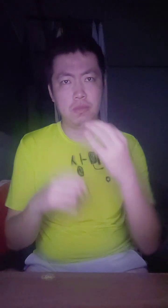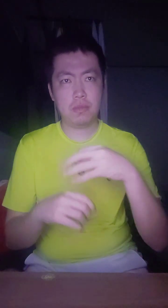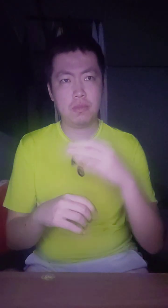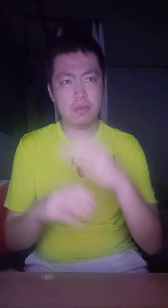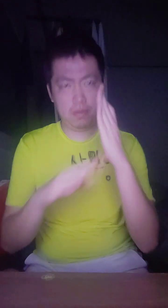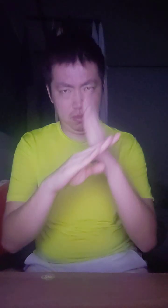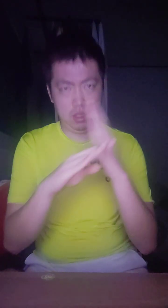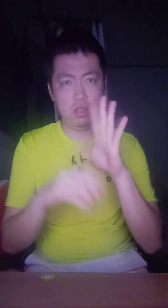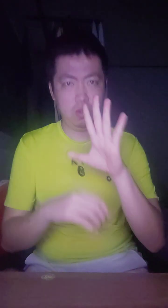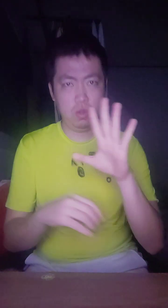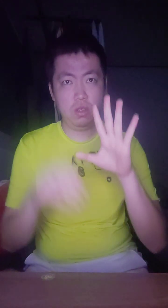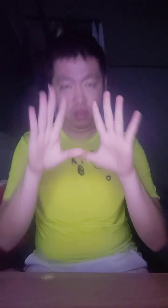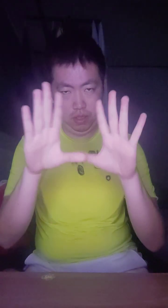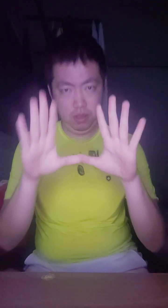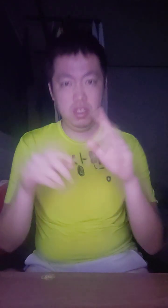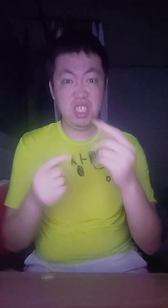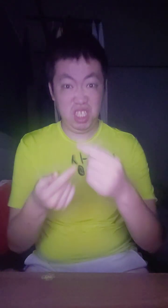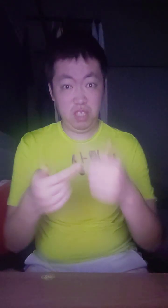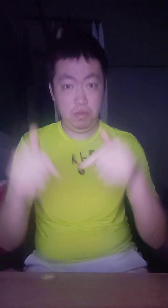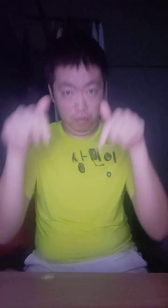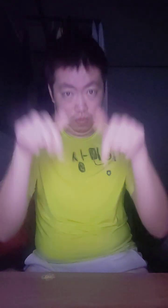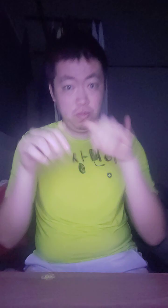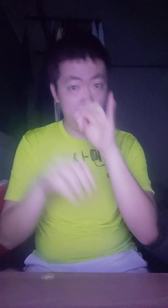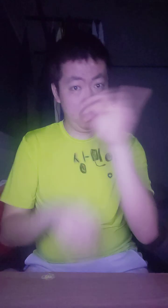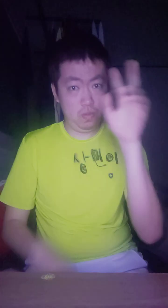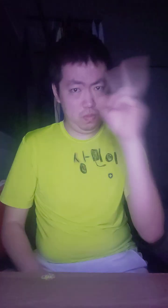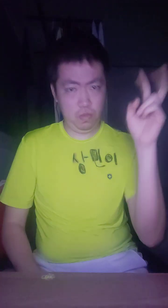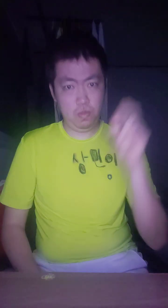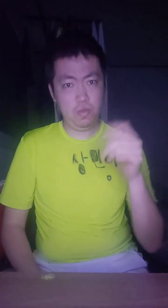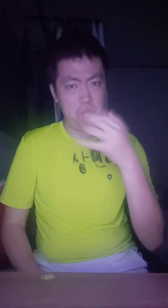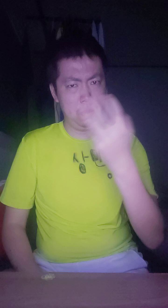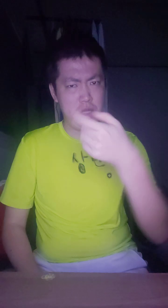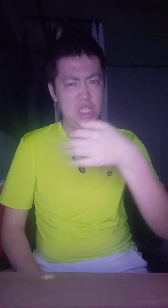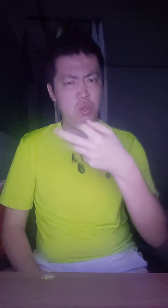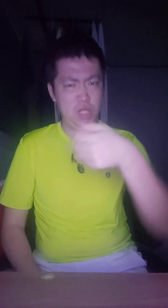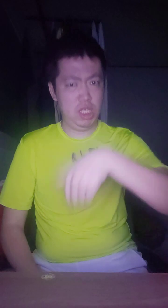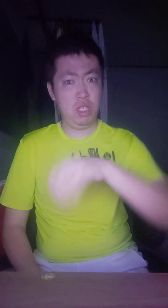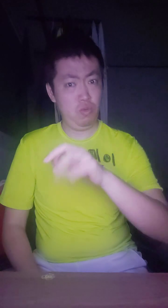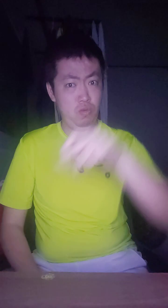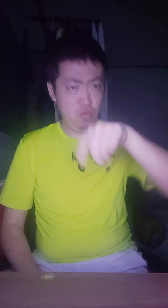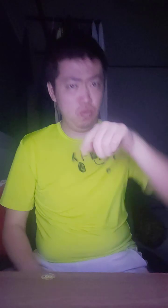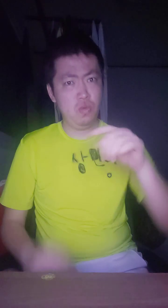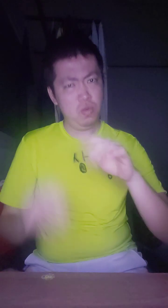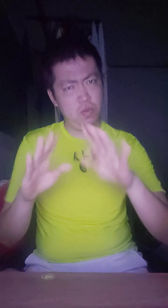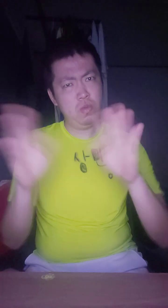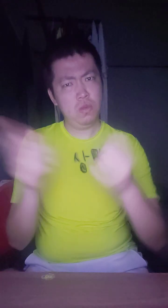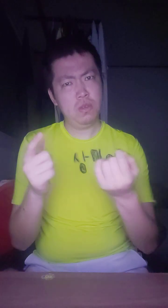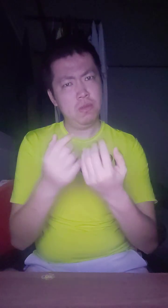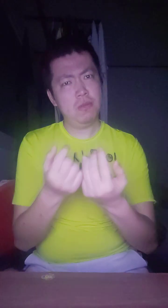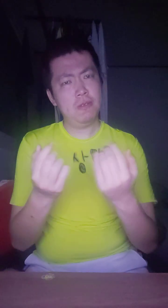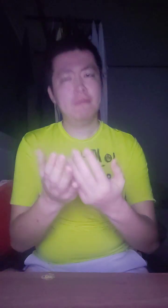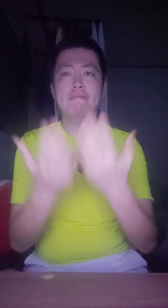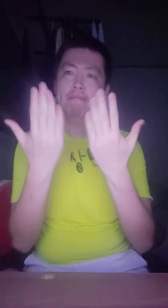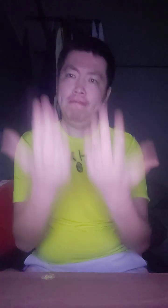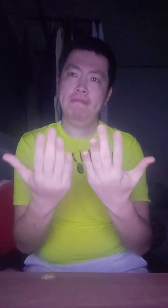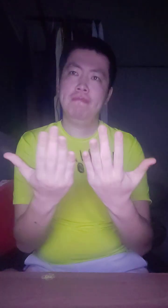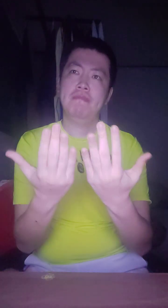정지 5일에서 10일 징계를 내렸습니다. 가해 학생 조치 기준에 따라 폭력의 심각성과 고의성 등을 따져